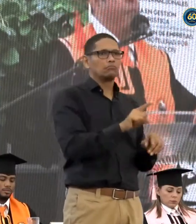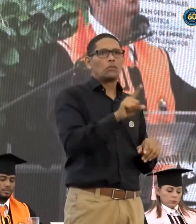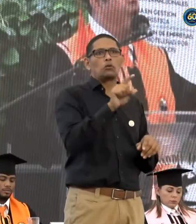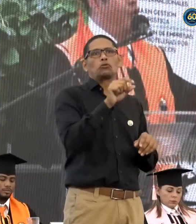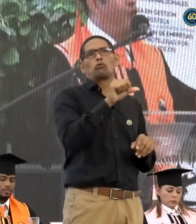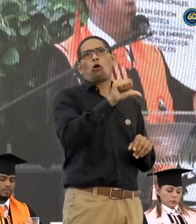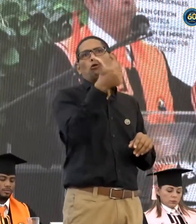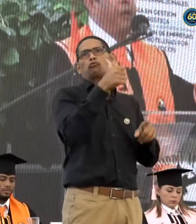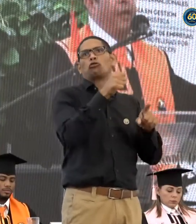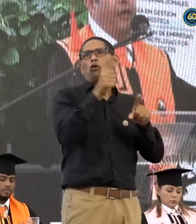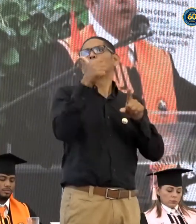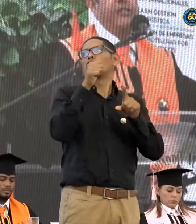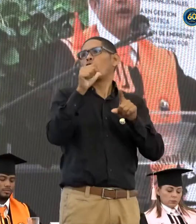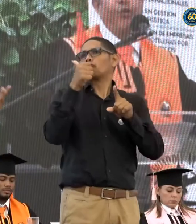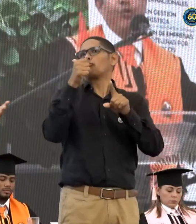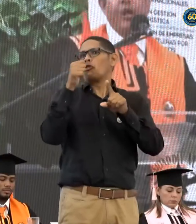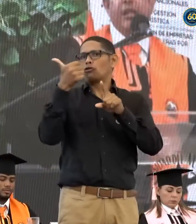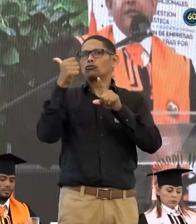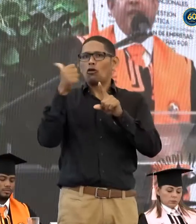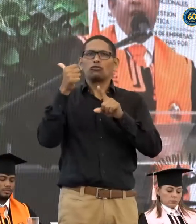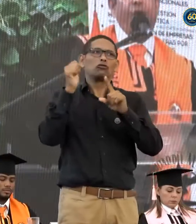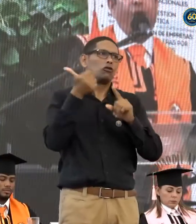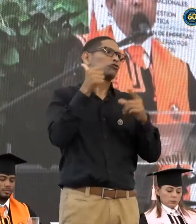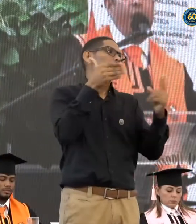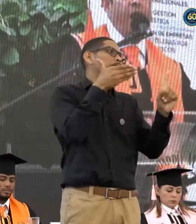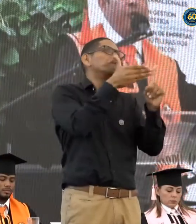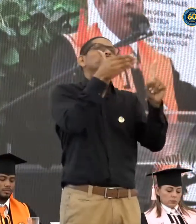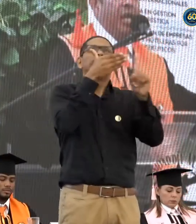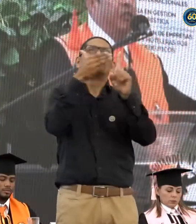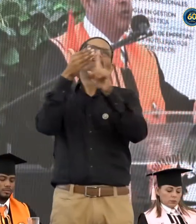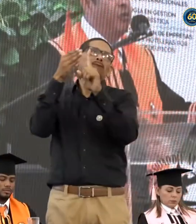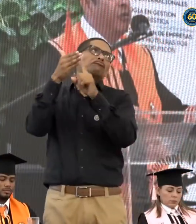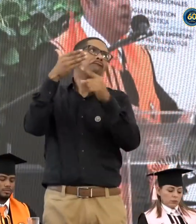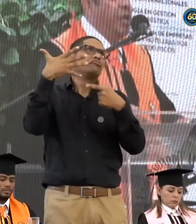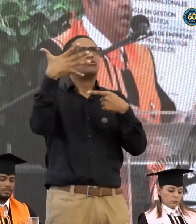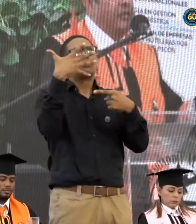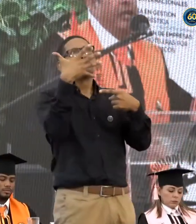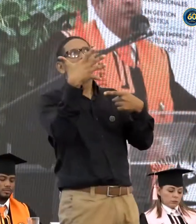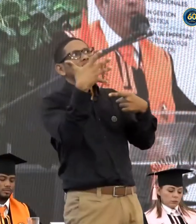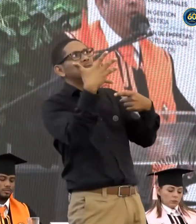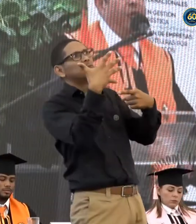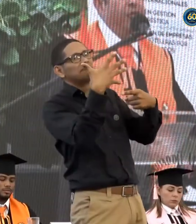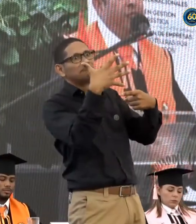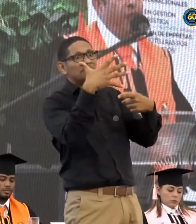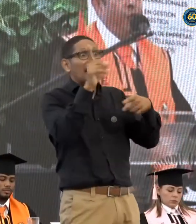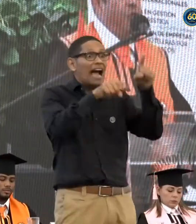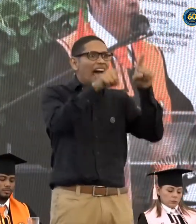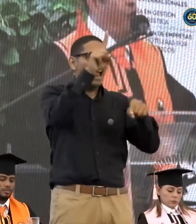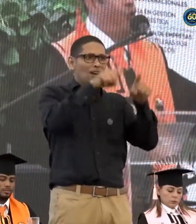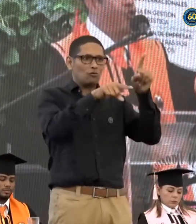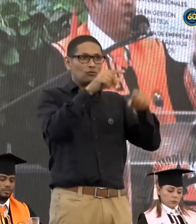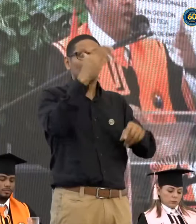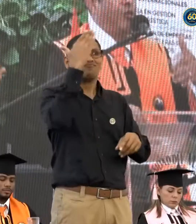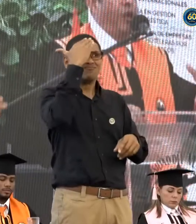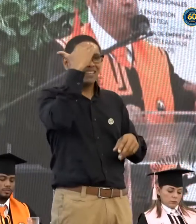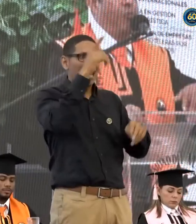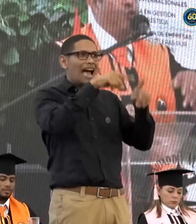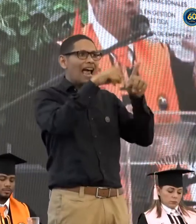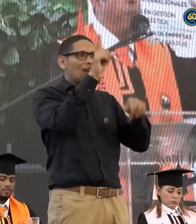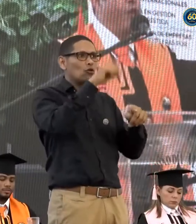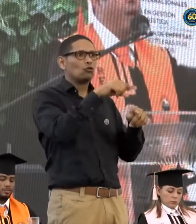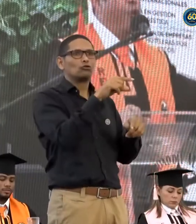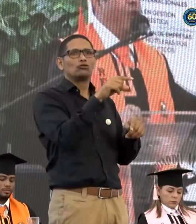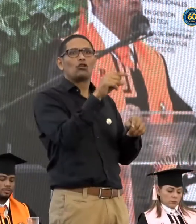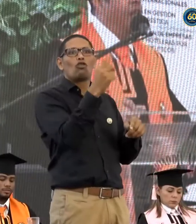fue el primero el segundo el tercero el cuarto El quinto el sexto inclusive algunos sé que tuvieron muchos poliamores